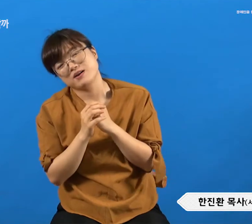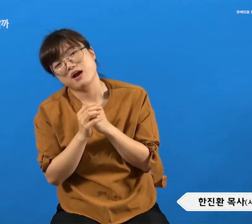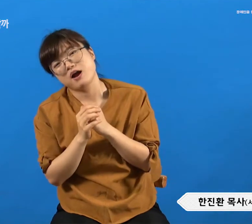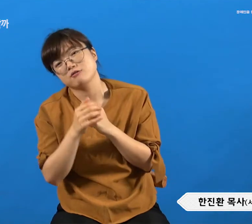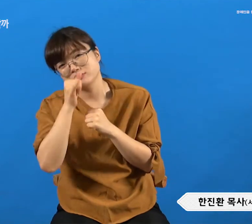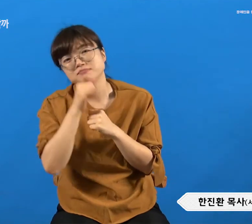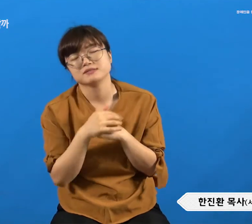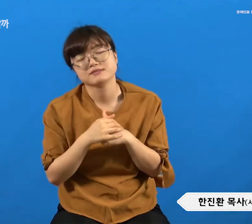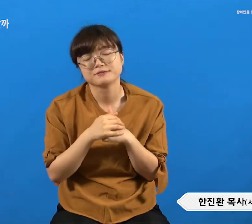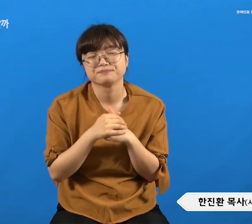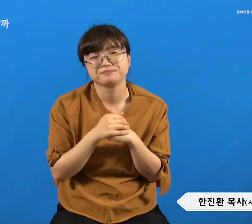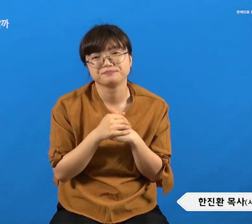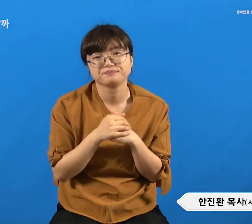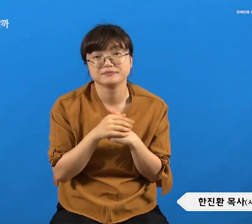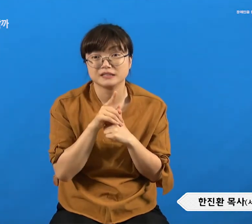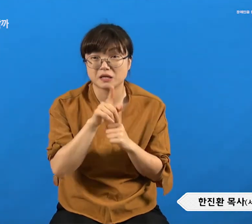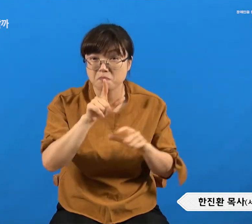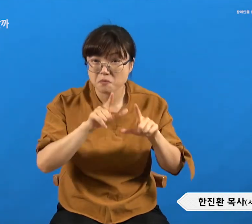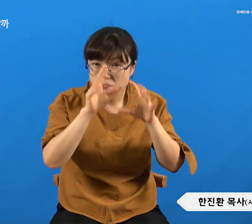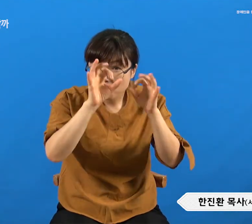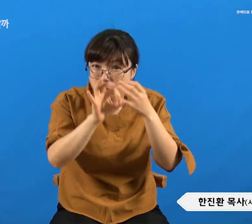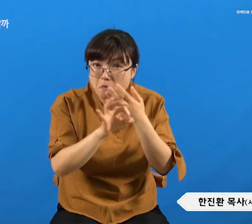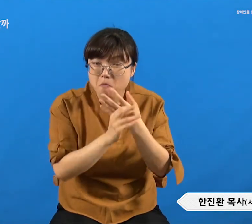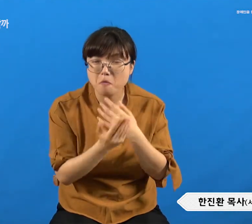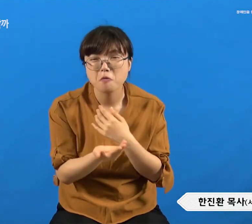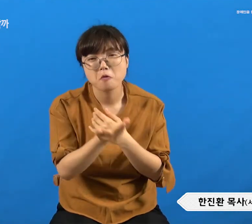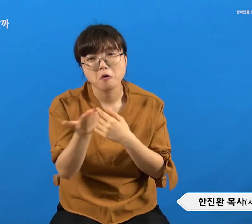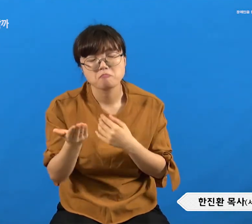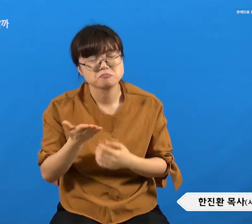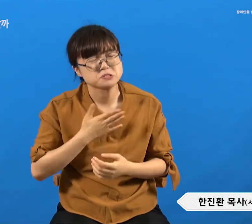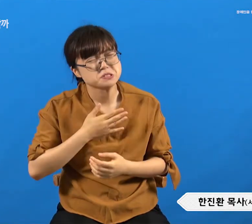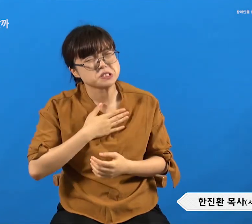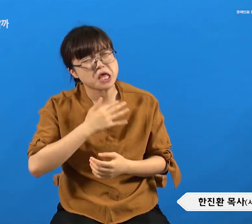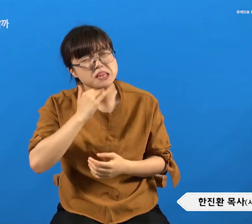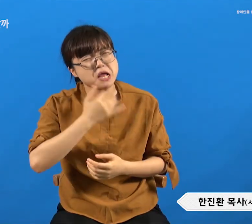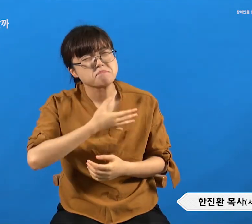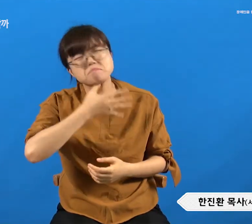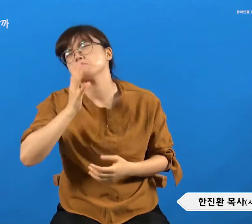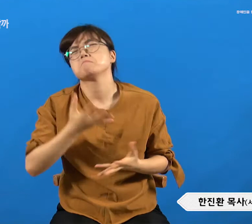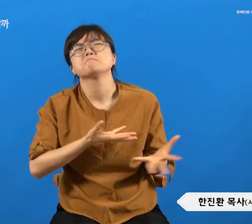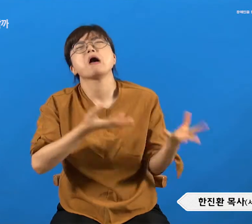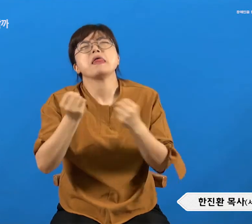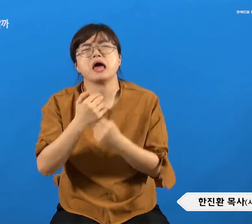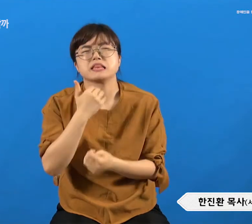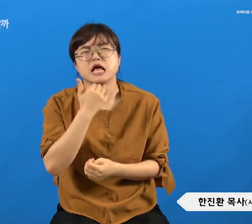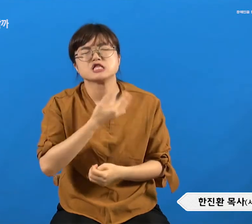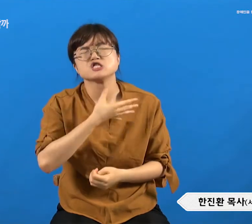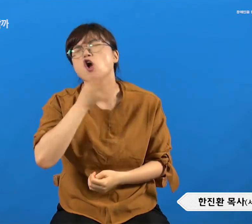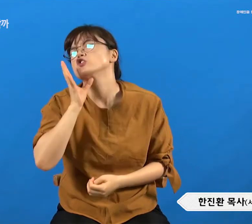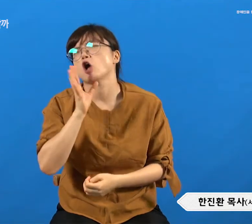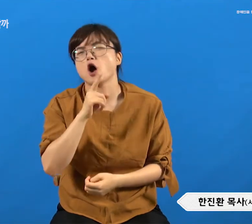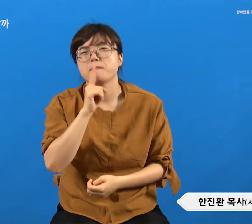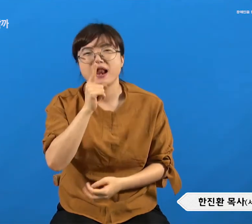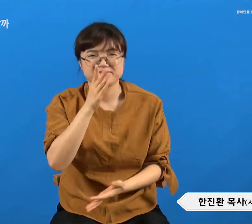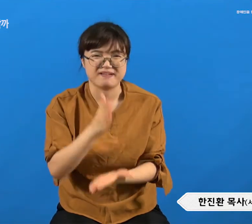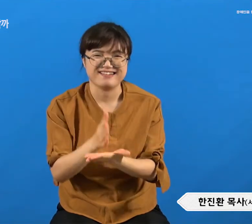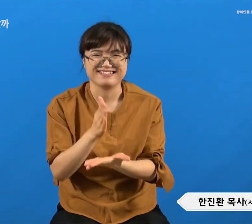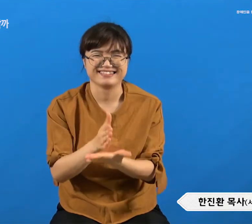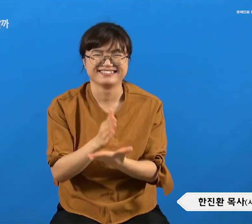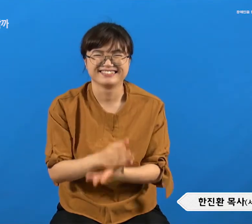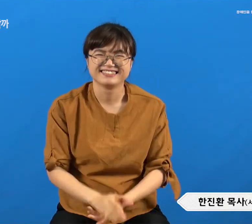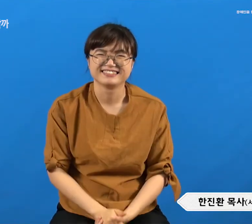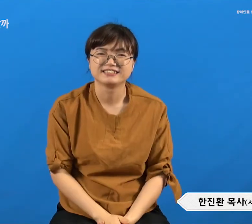계십니다. 그런 분들 보면 여러분, 나는 지금 나이가 많아서 안 된다, 그런 소리는 하시면 안 됩니다.